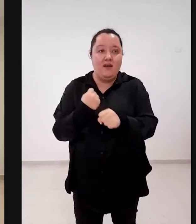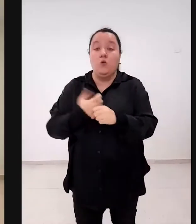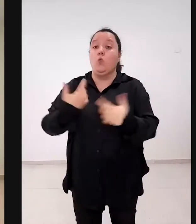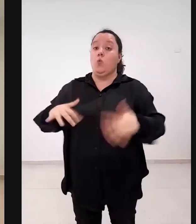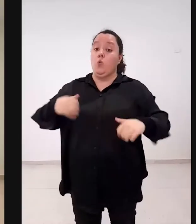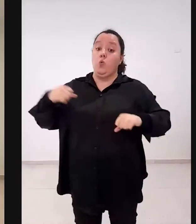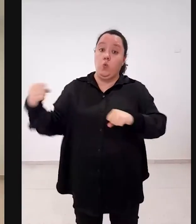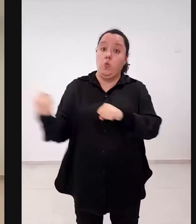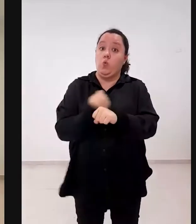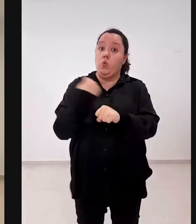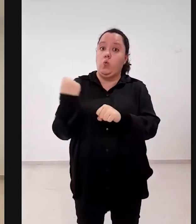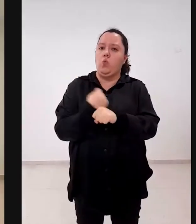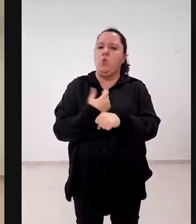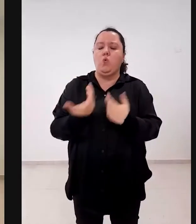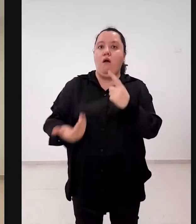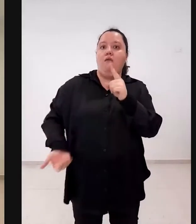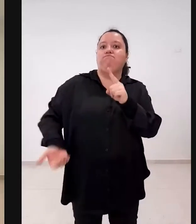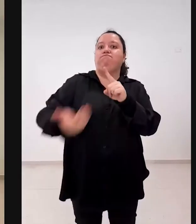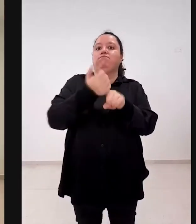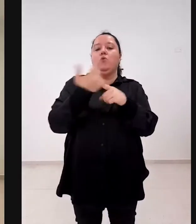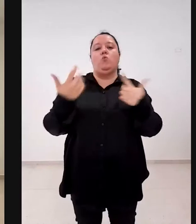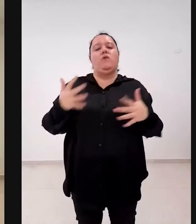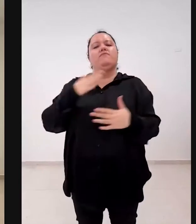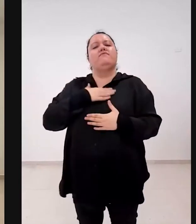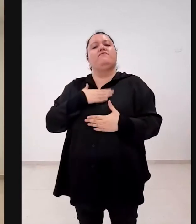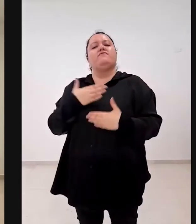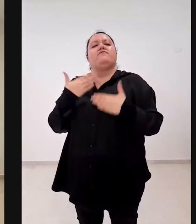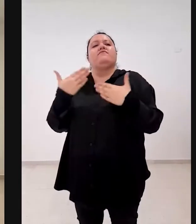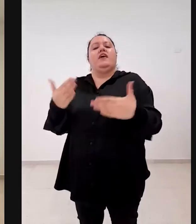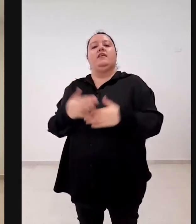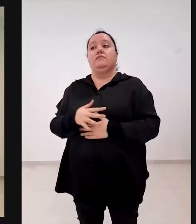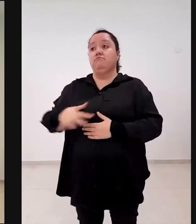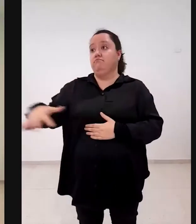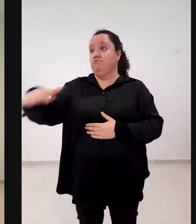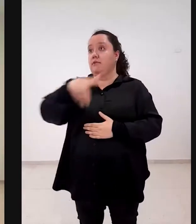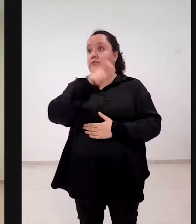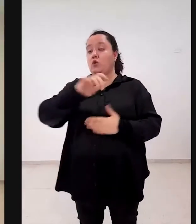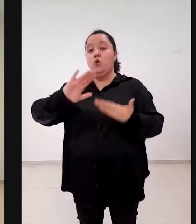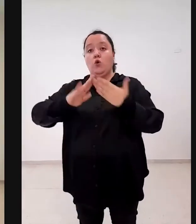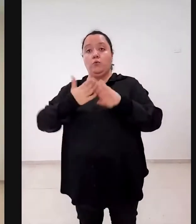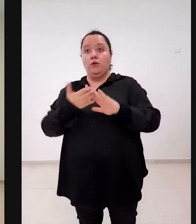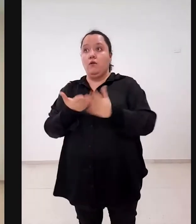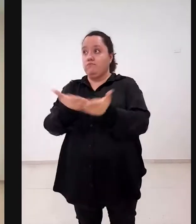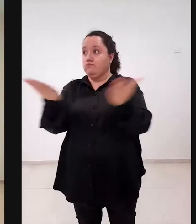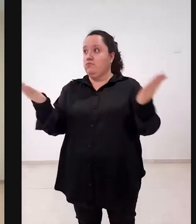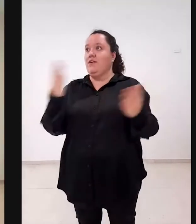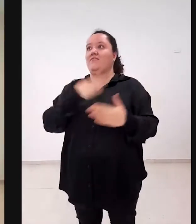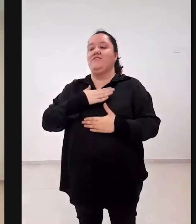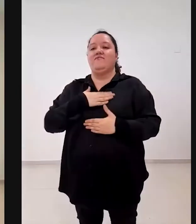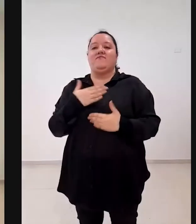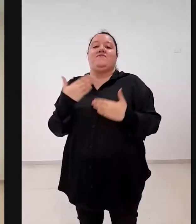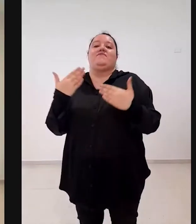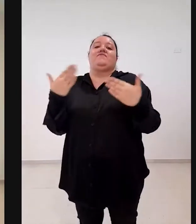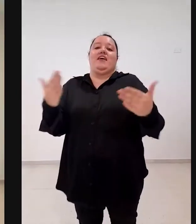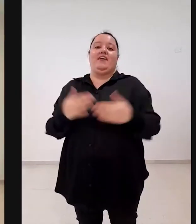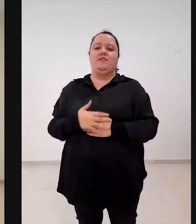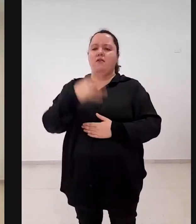para lograr este resultado felicitándolos todos con este logro